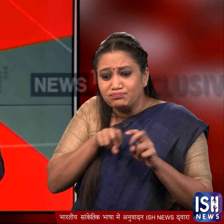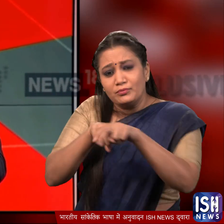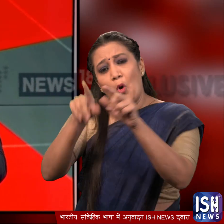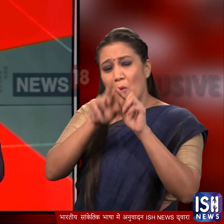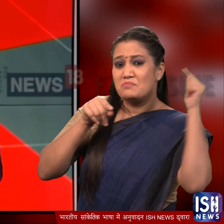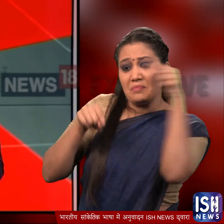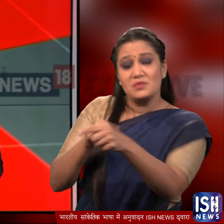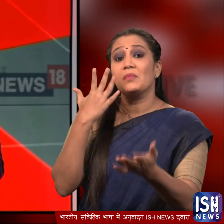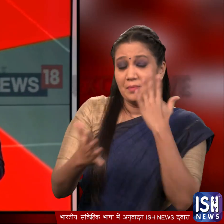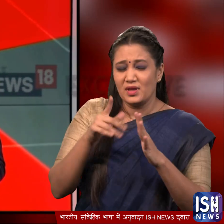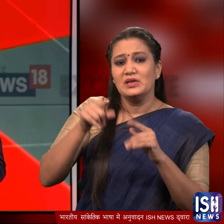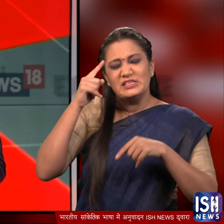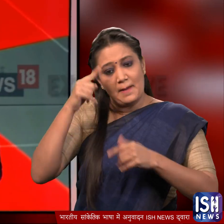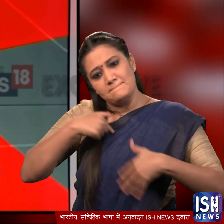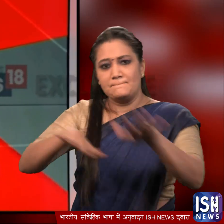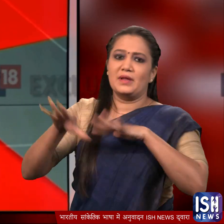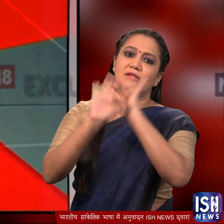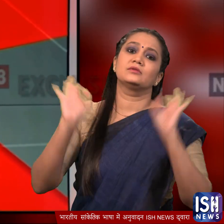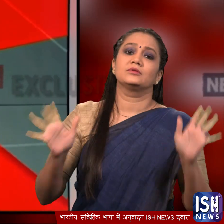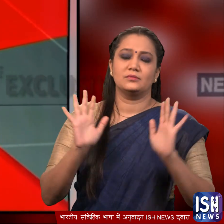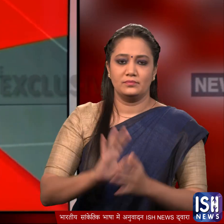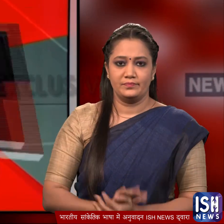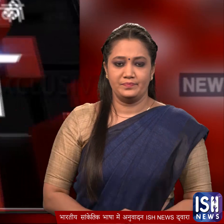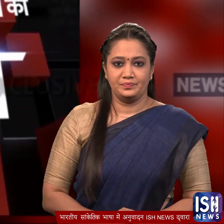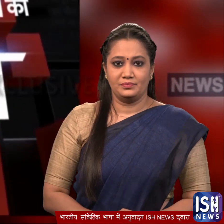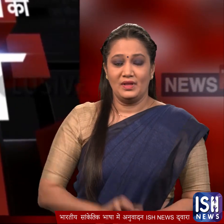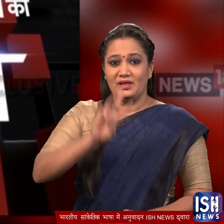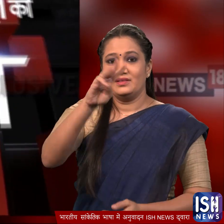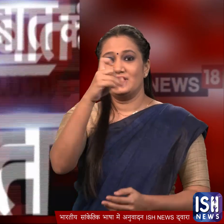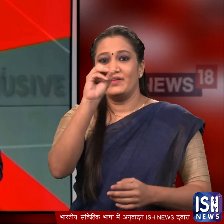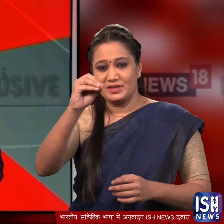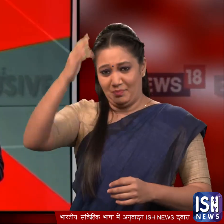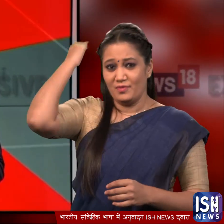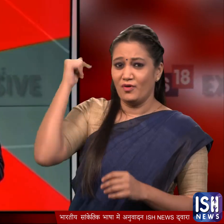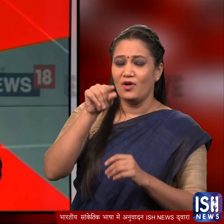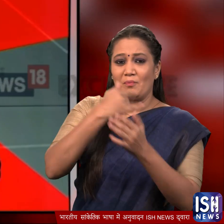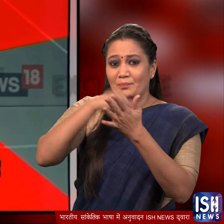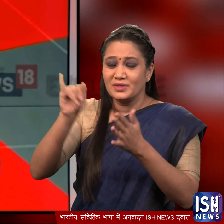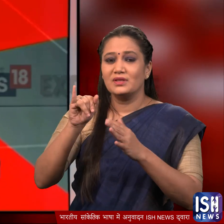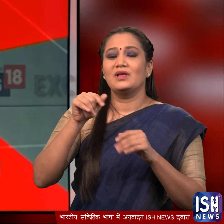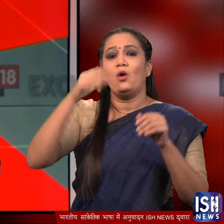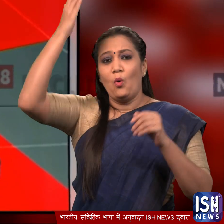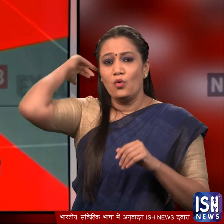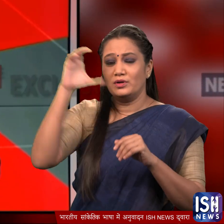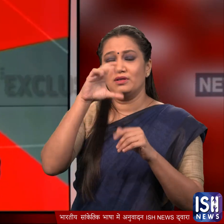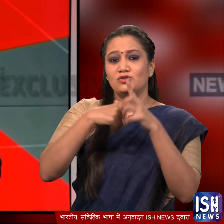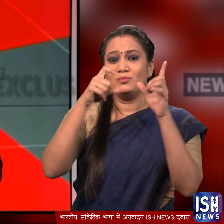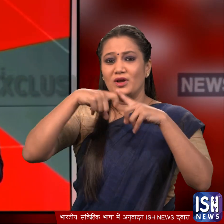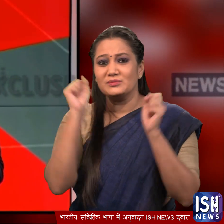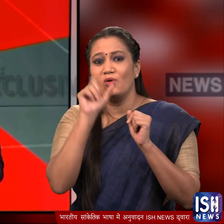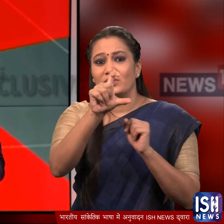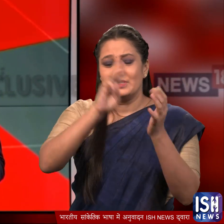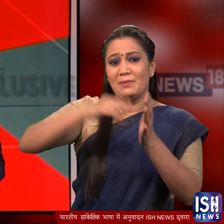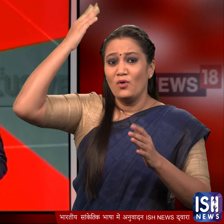निशाना बनाने की कोशिश कर सकते हैं, जिनसे निपटने की तैयारी शुरू हो चुकी है। आर्टिकल 370 पर टिप्पणी के मामले में जम्मू कश्मीर के